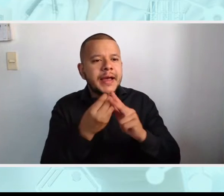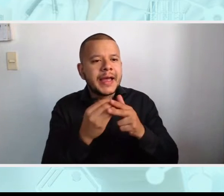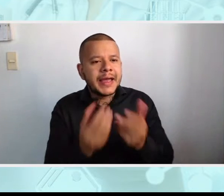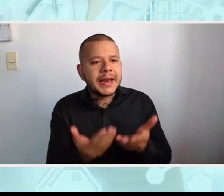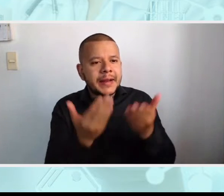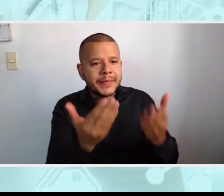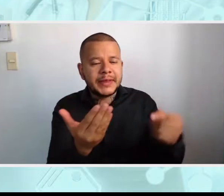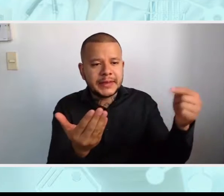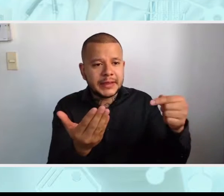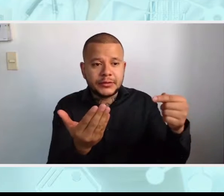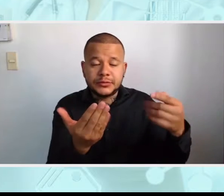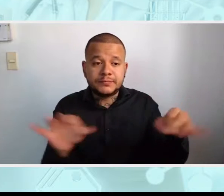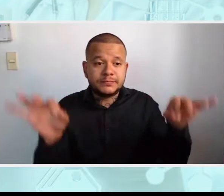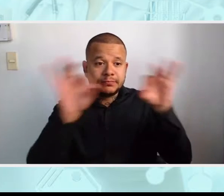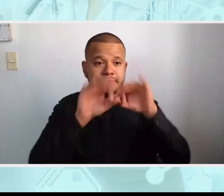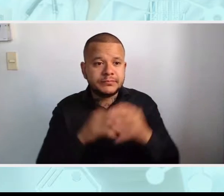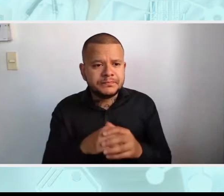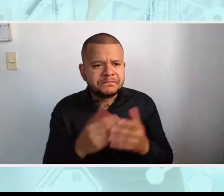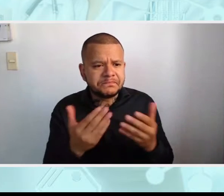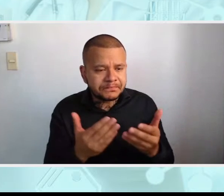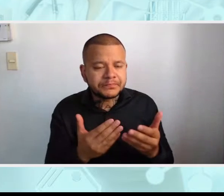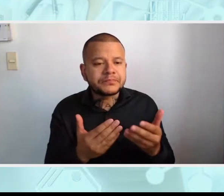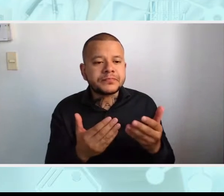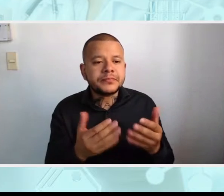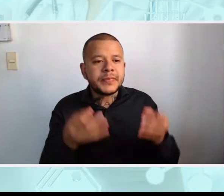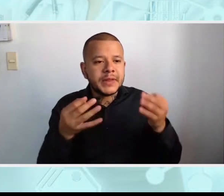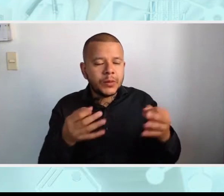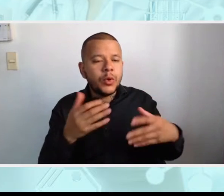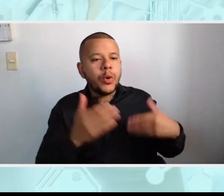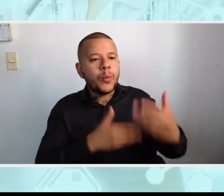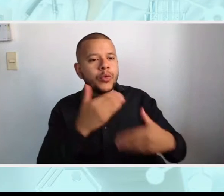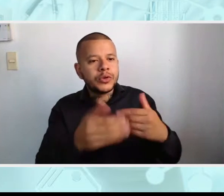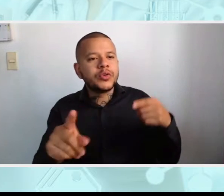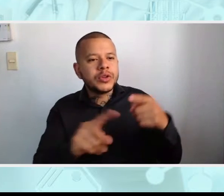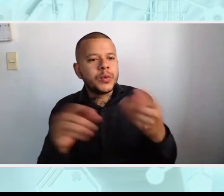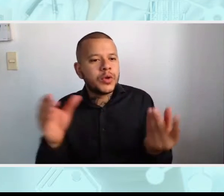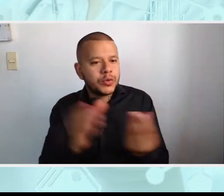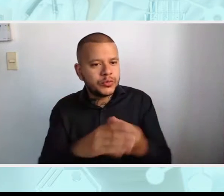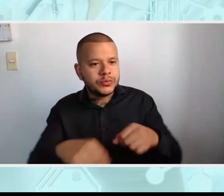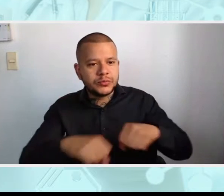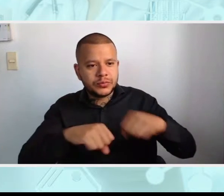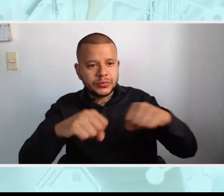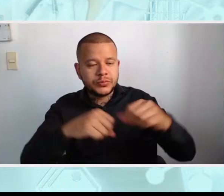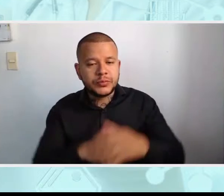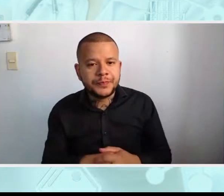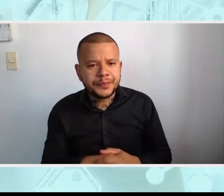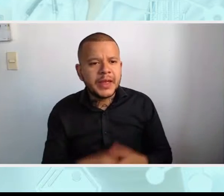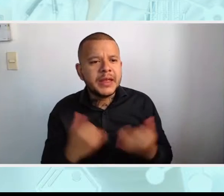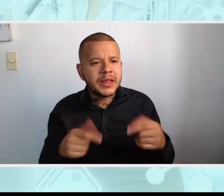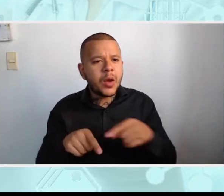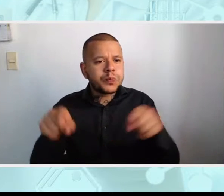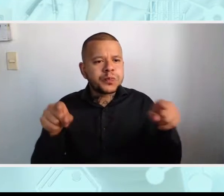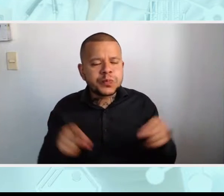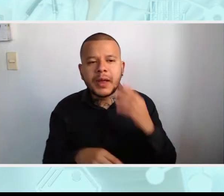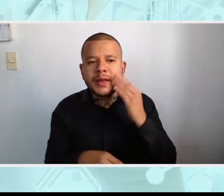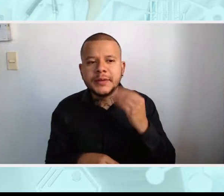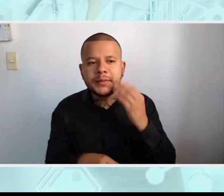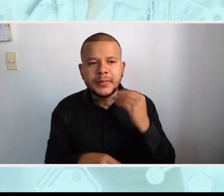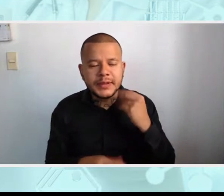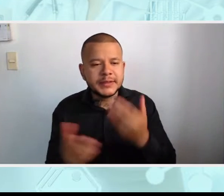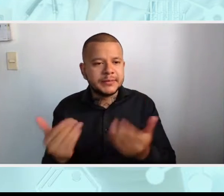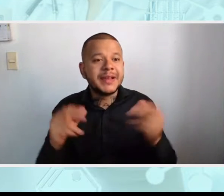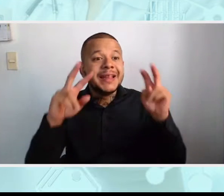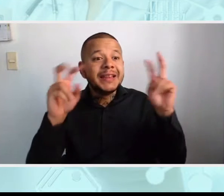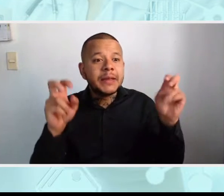fundamental para poder activar realmente estos procesos de inclusión. Y nos vamos a contar algunas experiencias en la implementación del registro